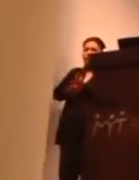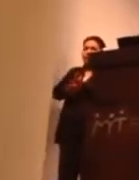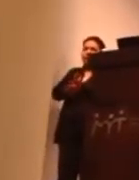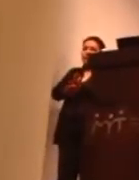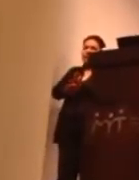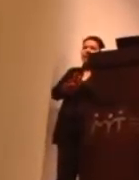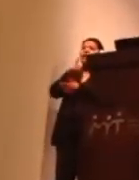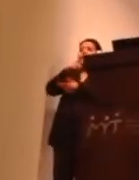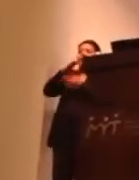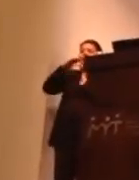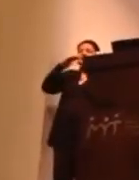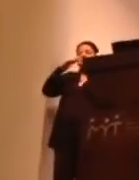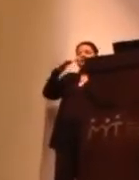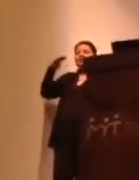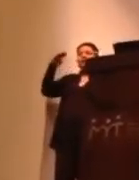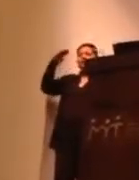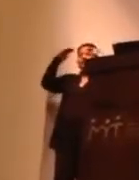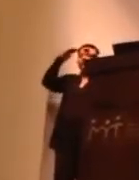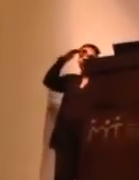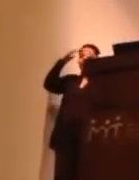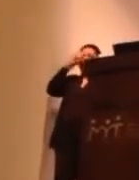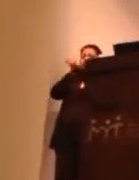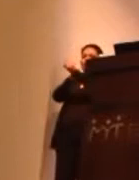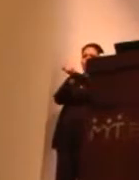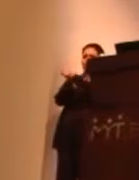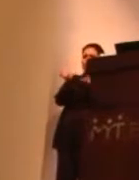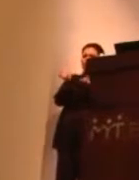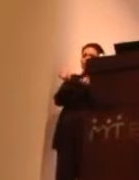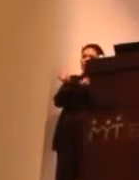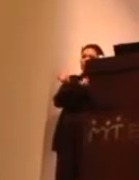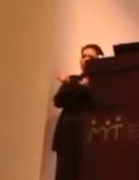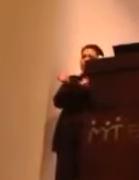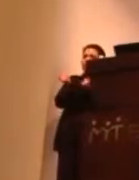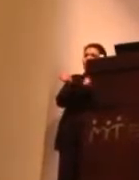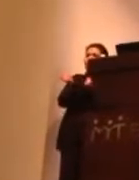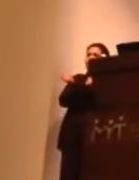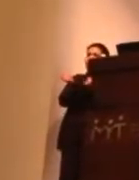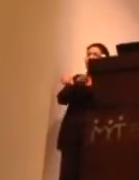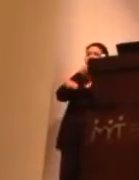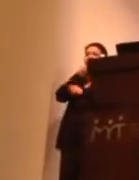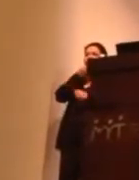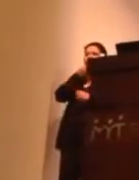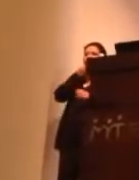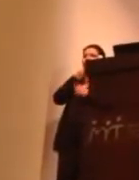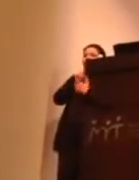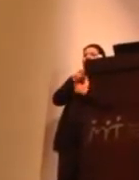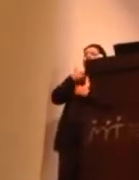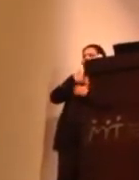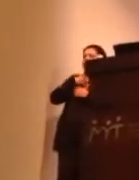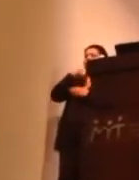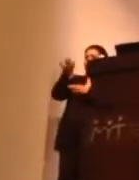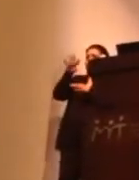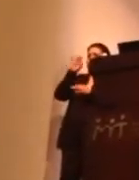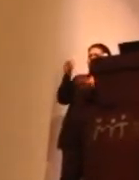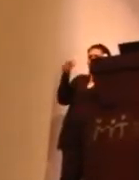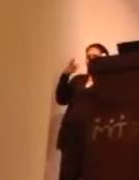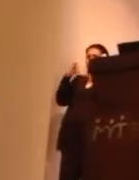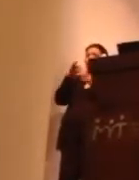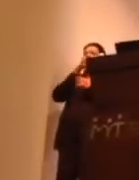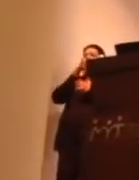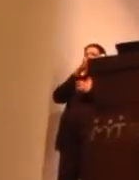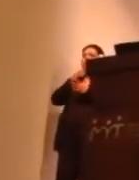es modular tus emociones. Los niños, y yo lo he encontrado muchísimo ahora, los